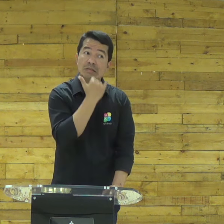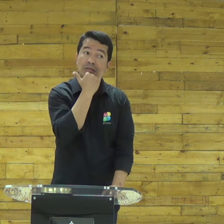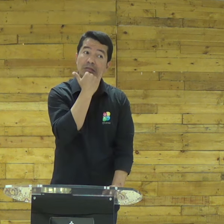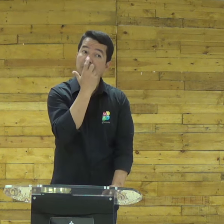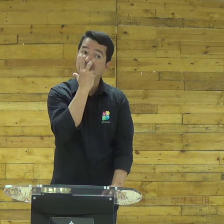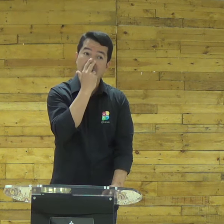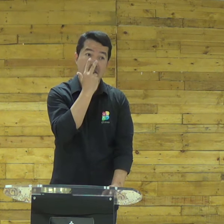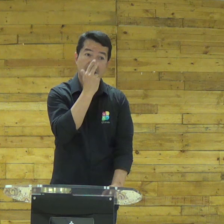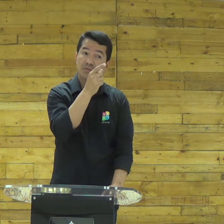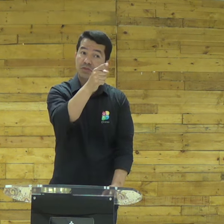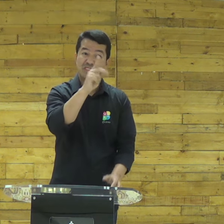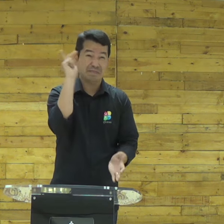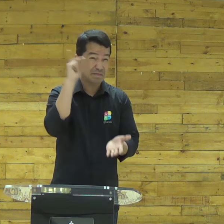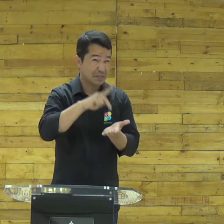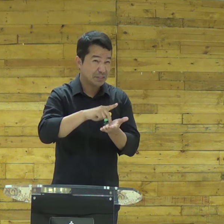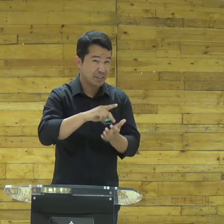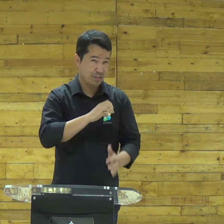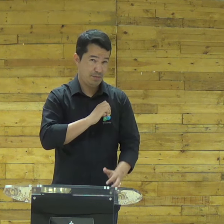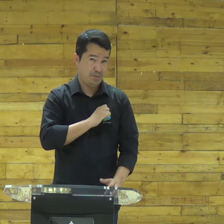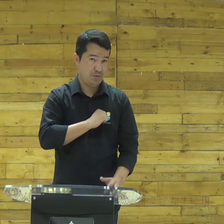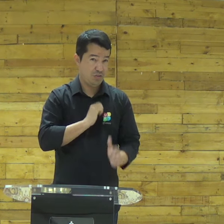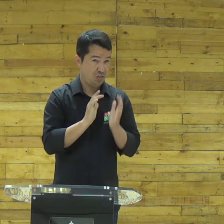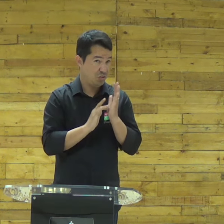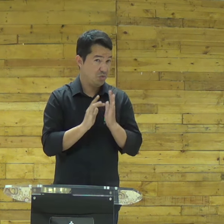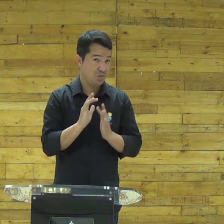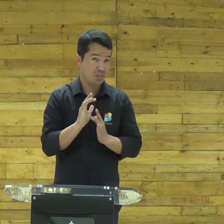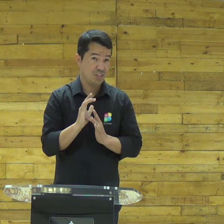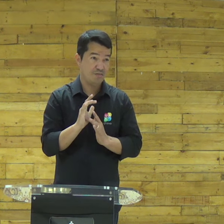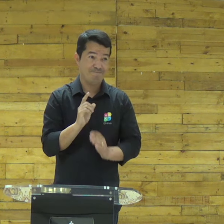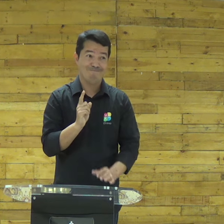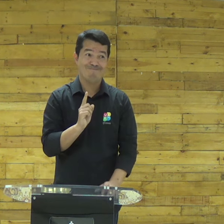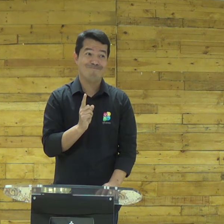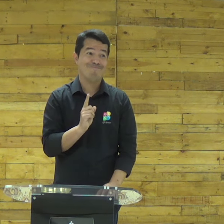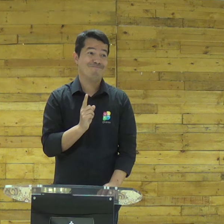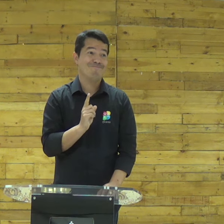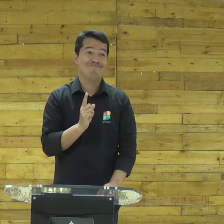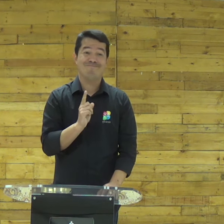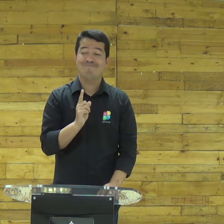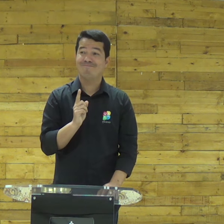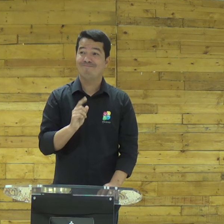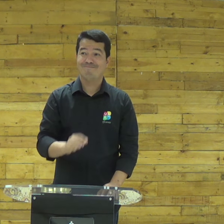obedece me desculpa mas verdadeiramente você não ama Jesus